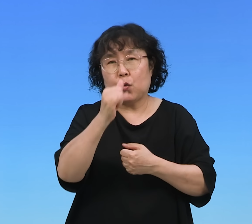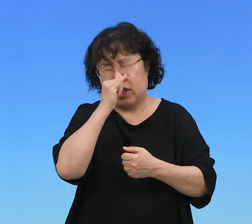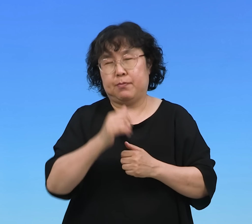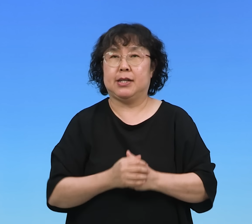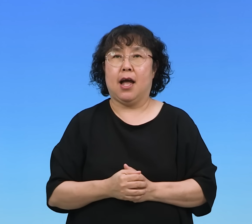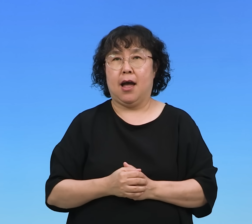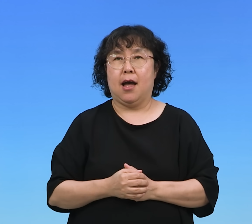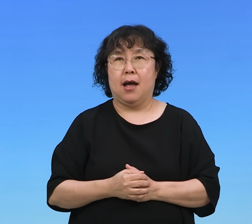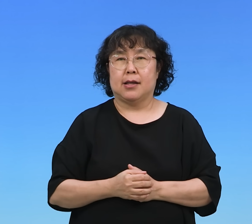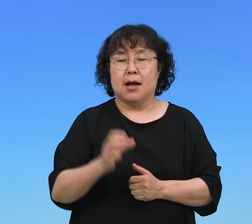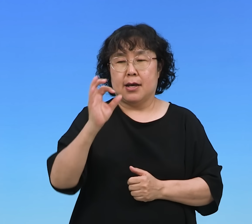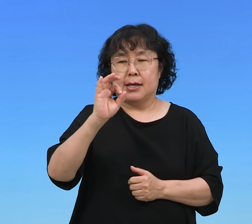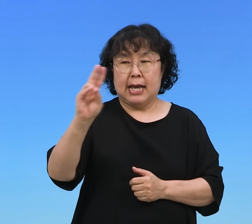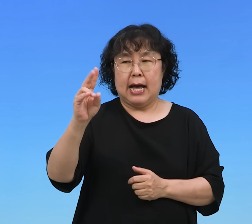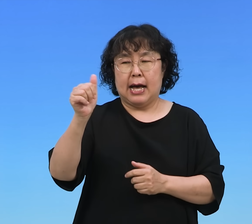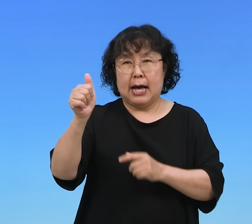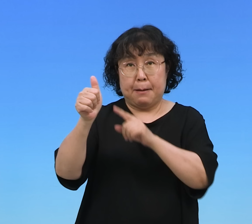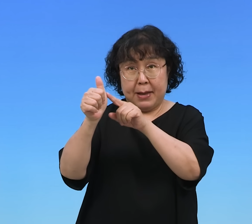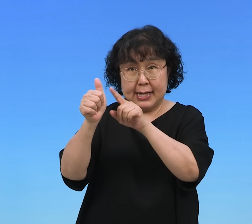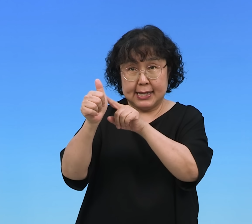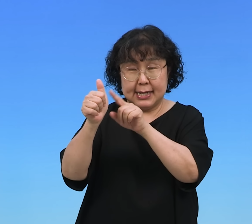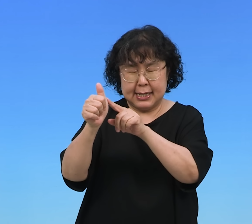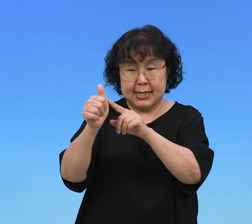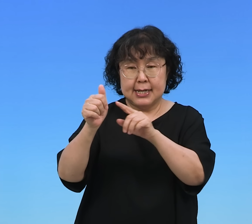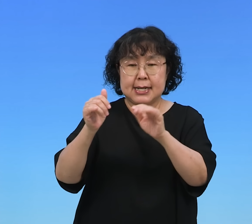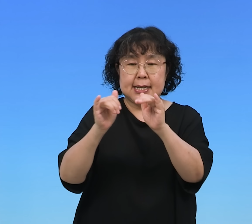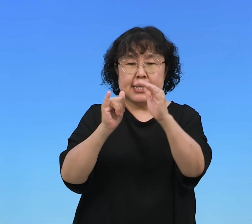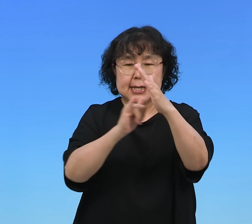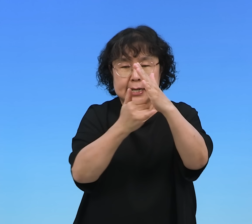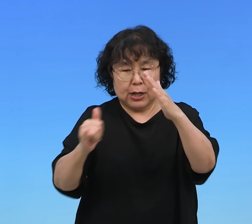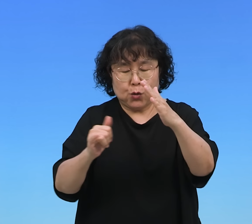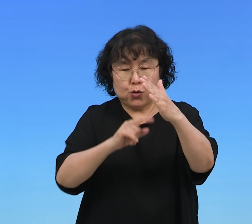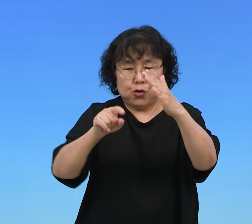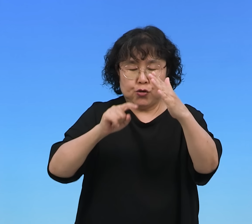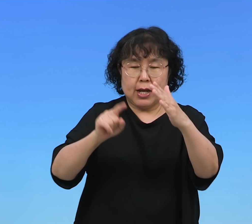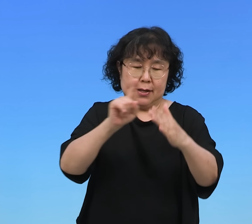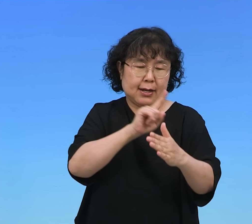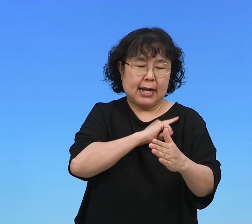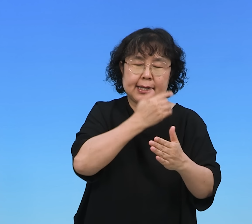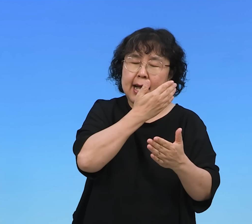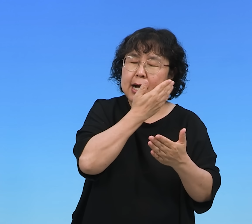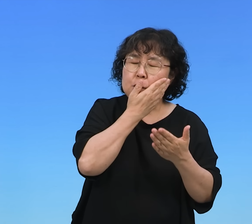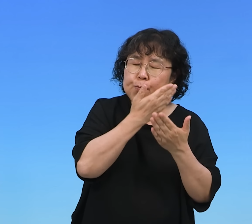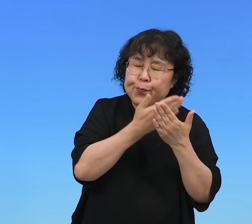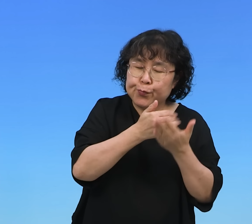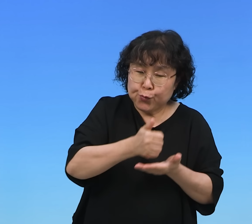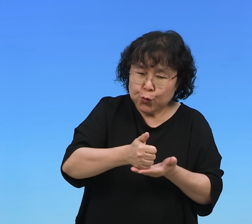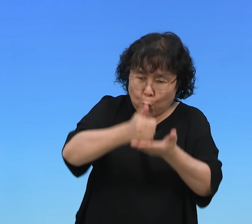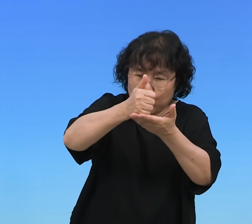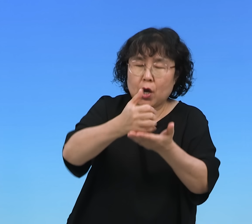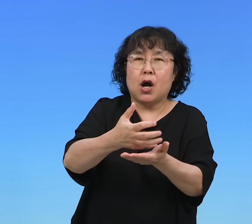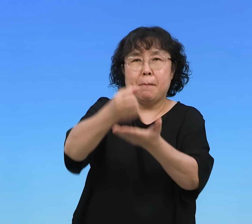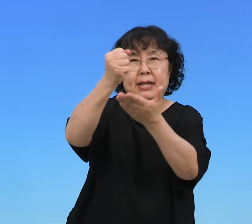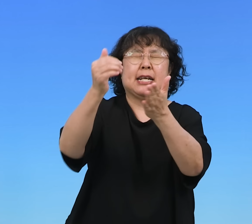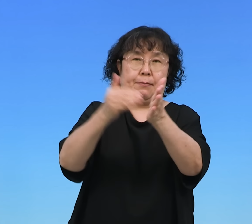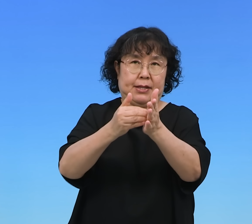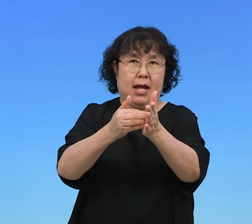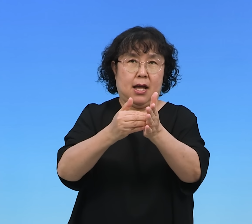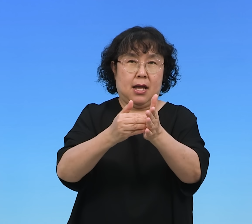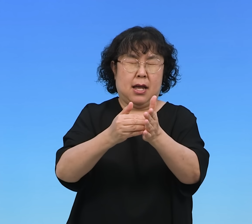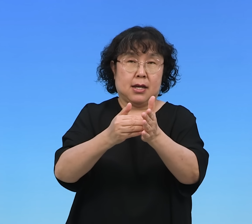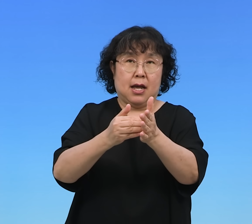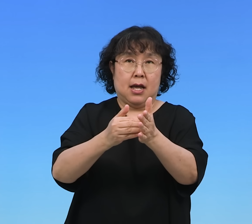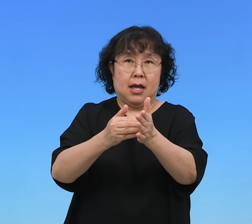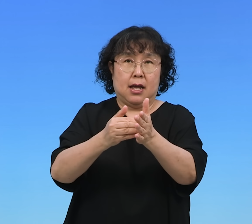번역합니다. 야베스는 그의 가족들 중에서 가장 존경을 받았는데 여러분 하나님의 집중을